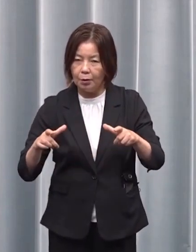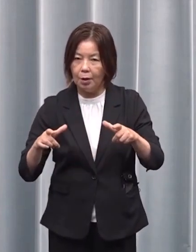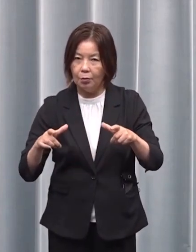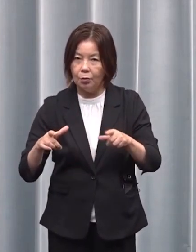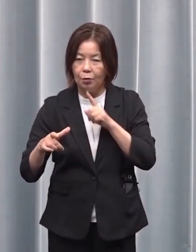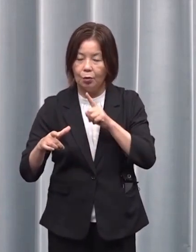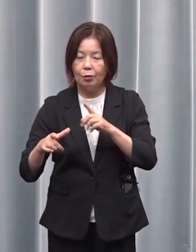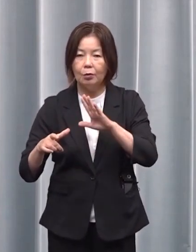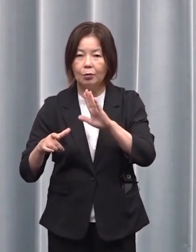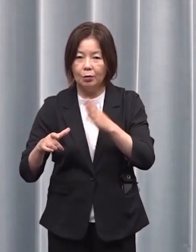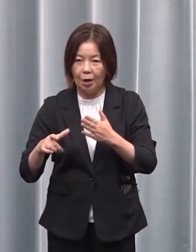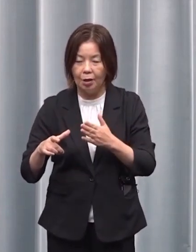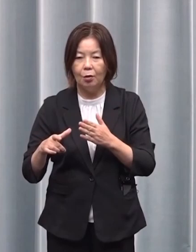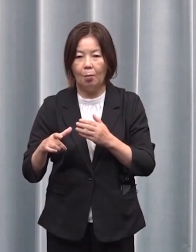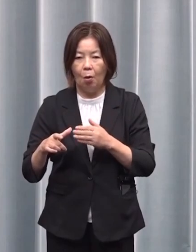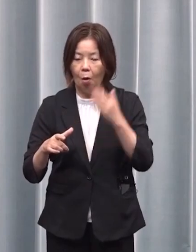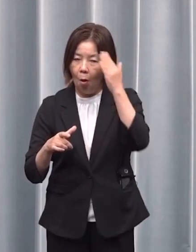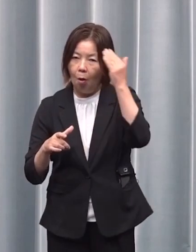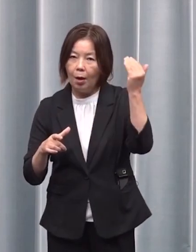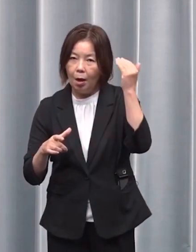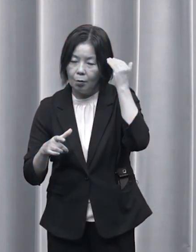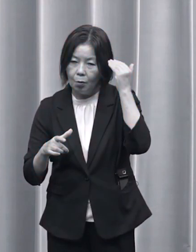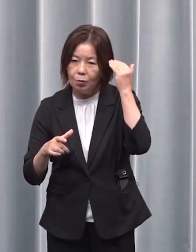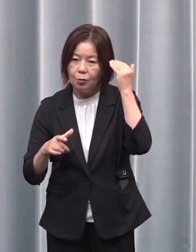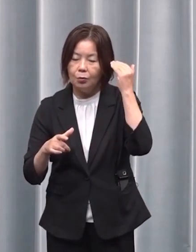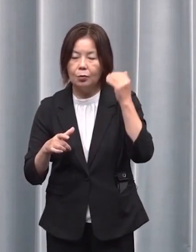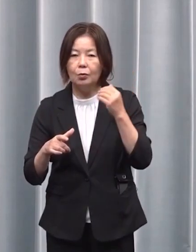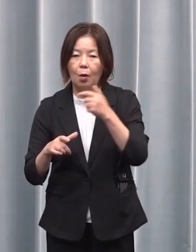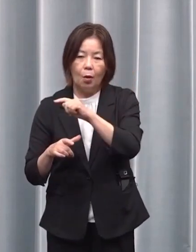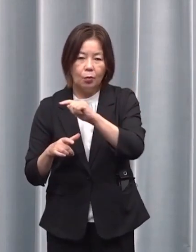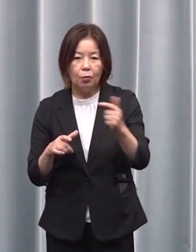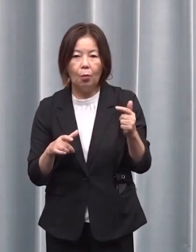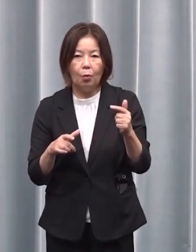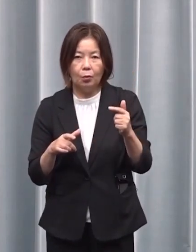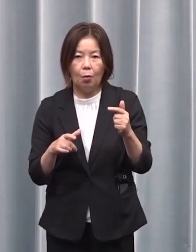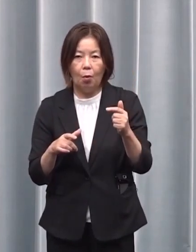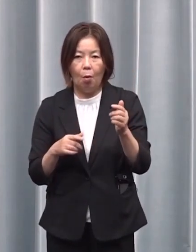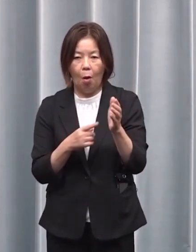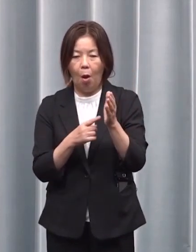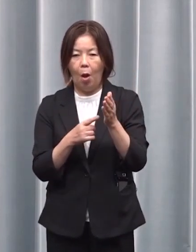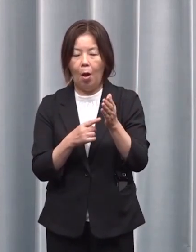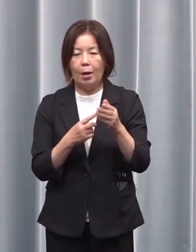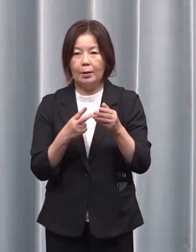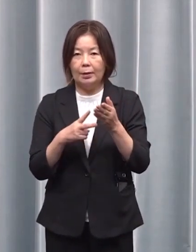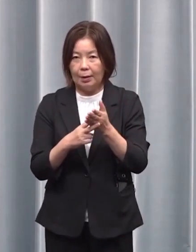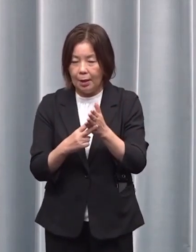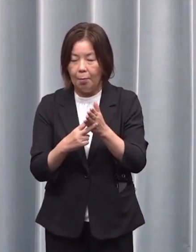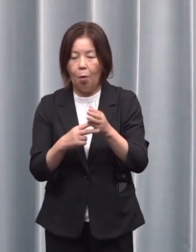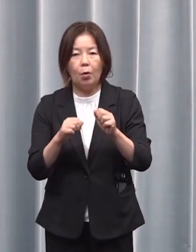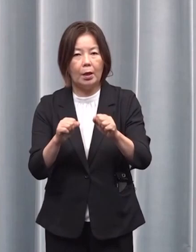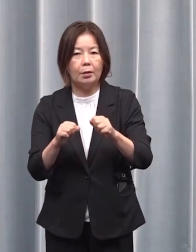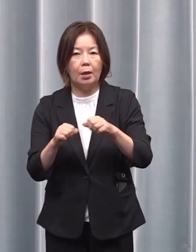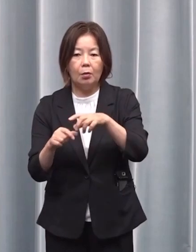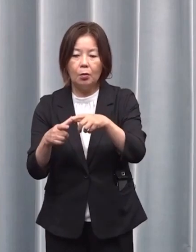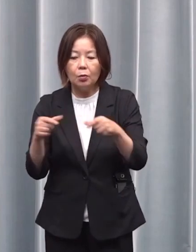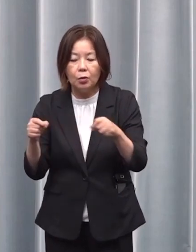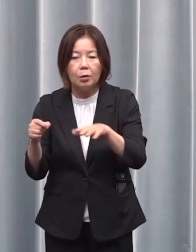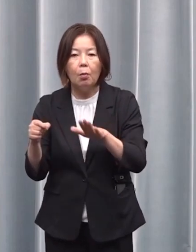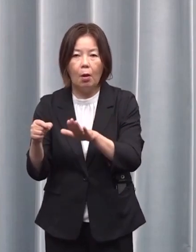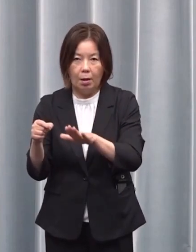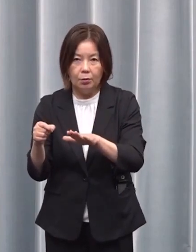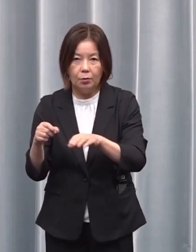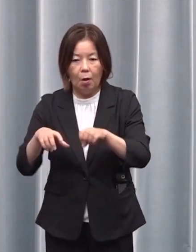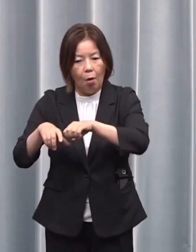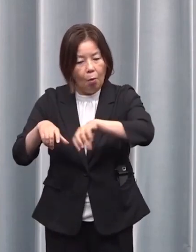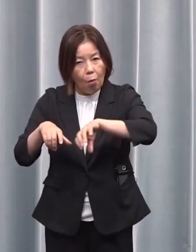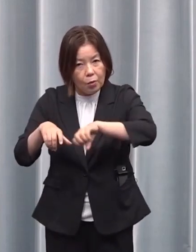なんかでも規制をかけていたり、韓国では5万人のデモが起きています。ということで海洋放出ありきで続けていくことには限界があるんじゃないか